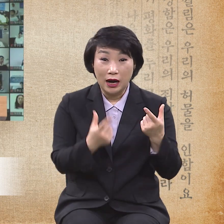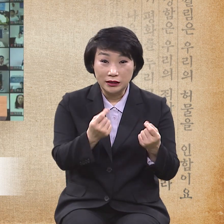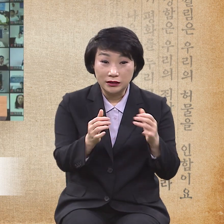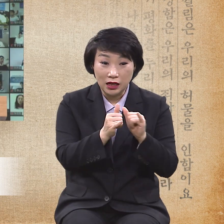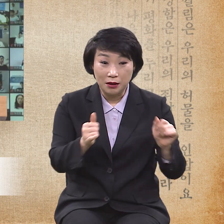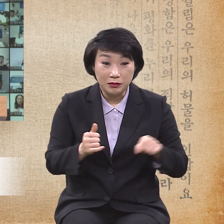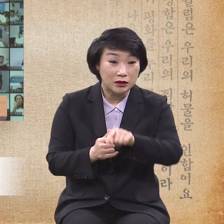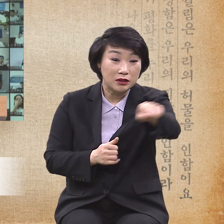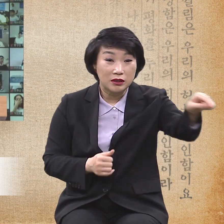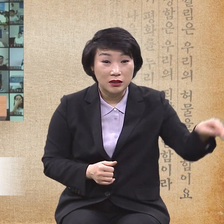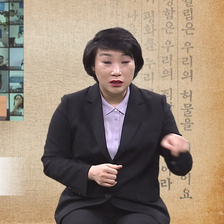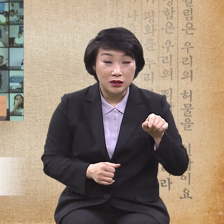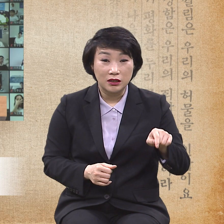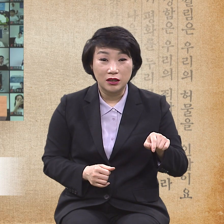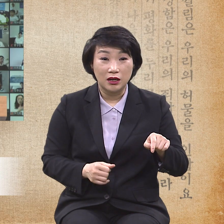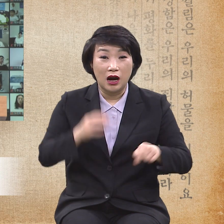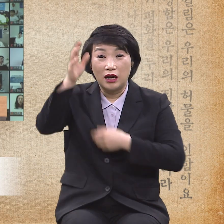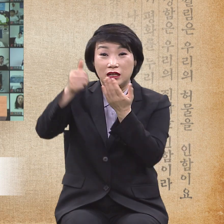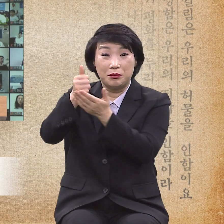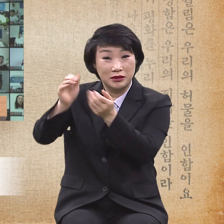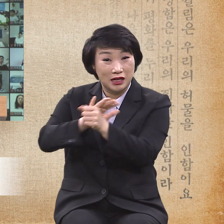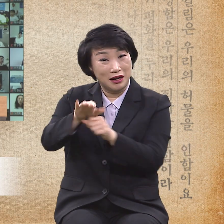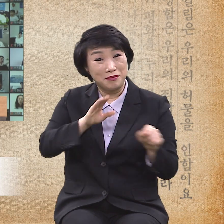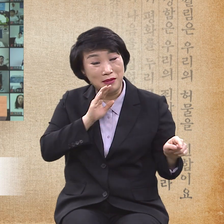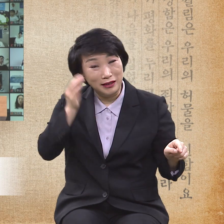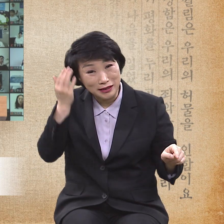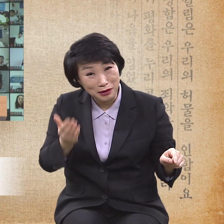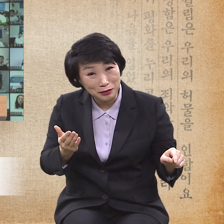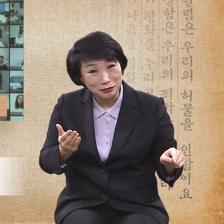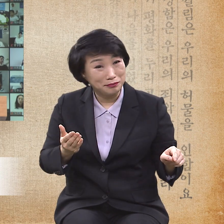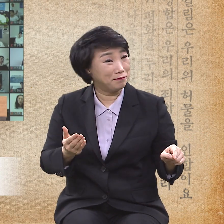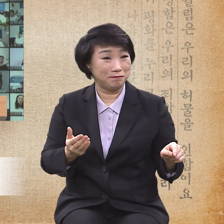사람들이 어떻게 하나님을 사랑하겠어요?